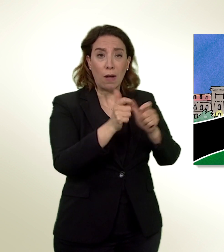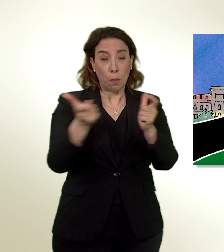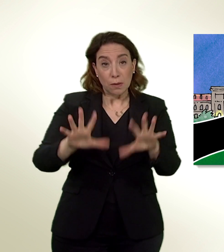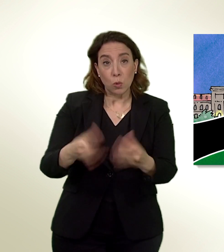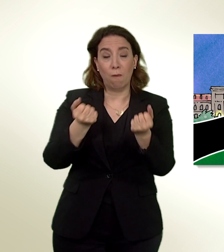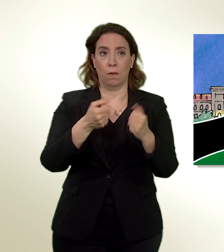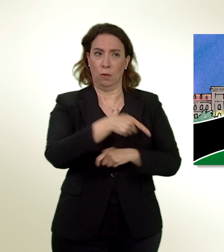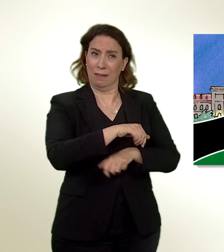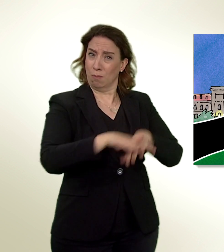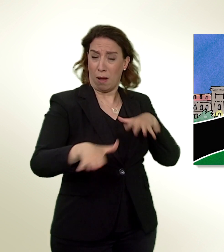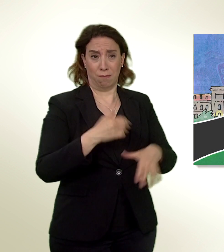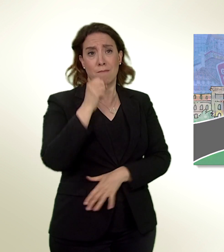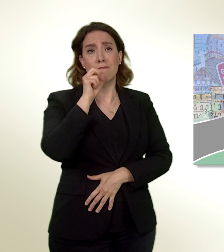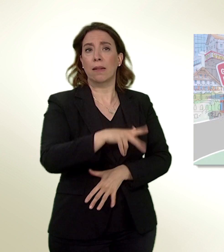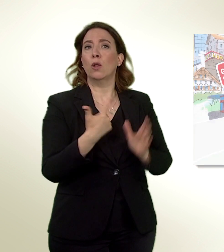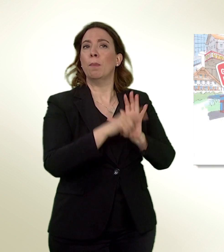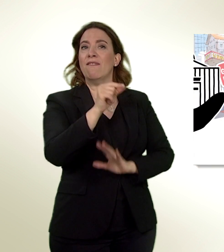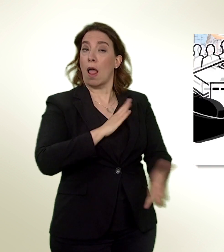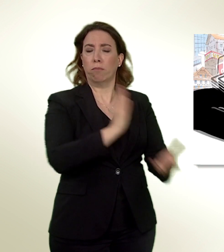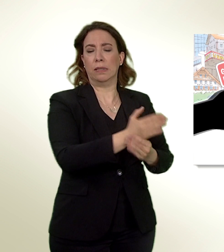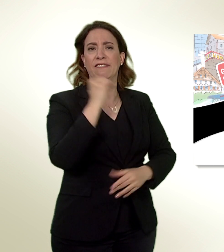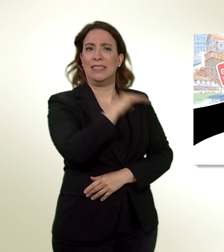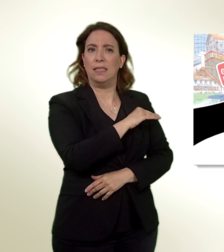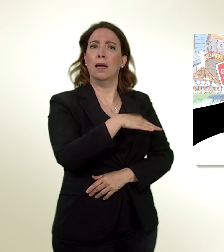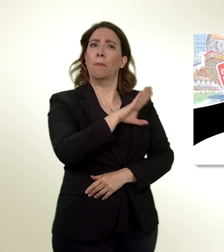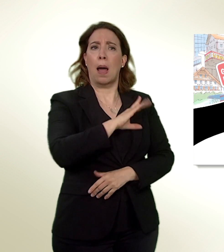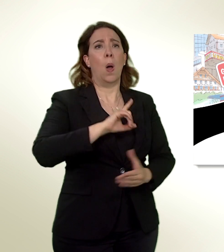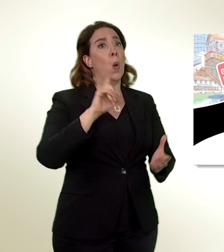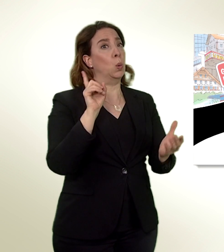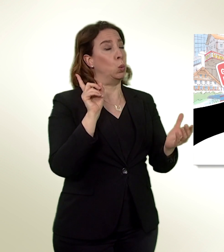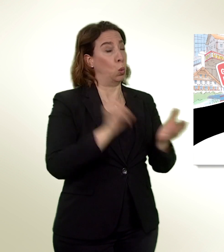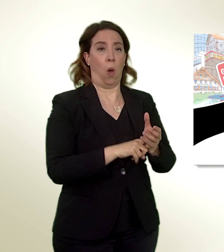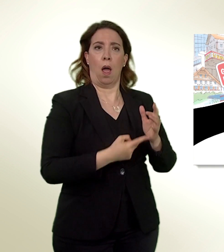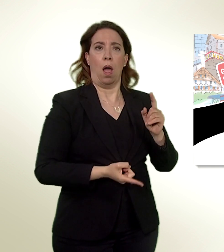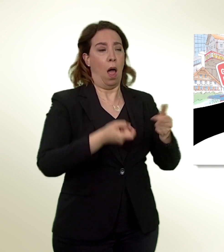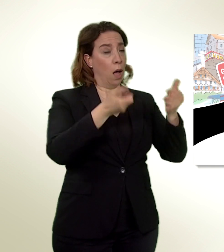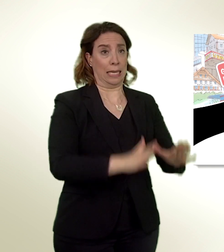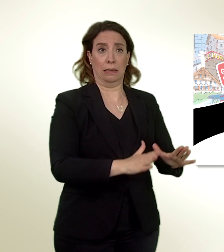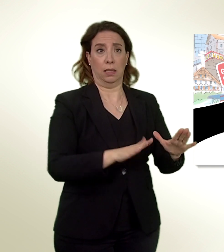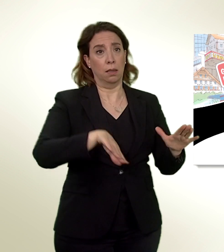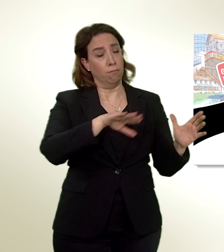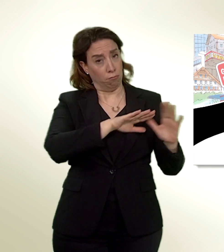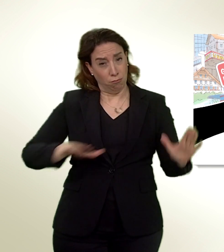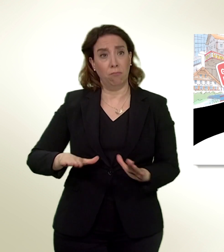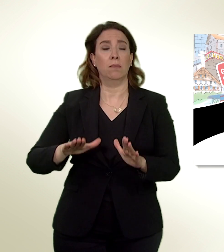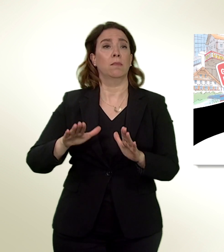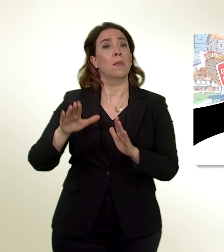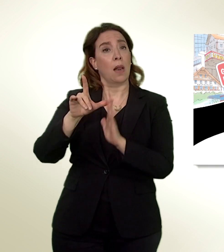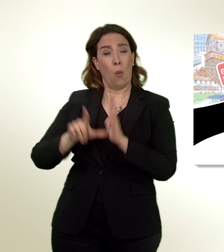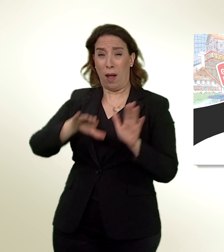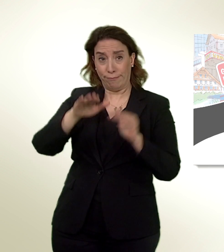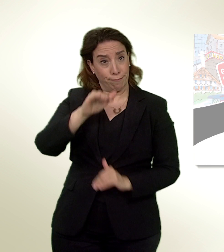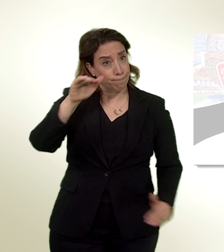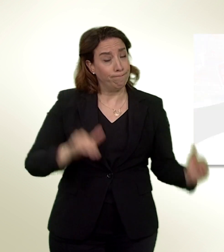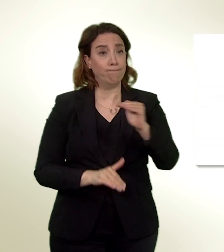a agi rapidement au printemps 2020 en recourant aux droits de nécessité pour apporter des aides financières comme le prévoit la